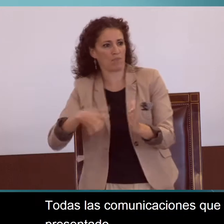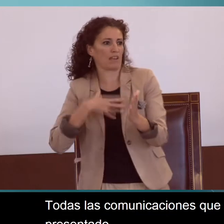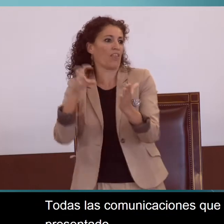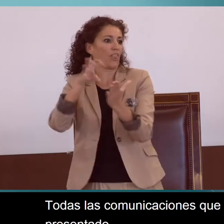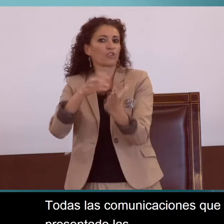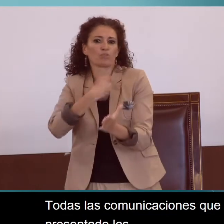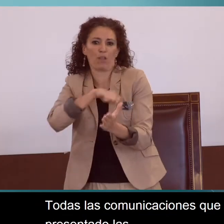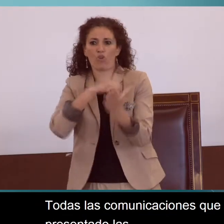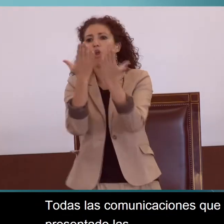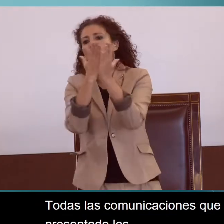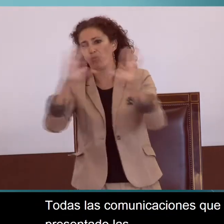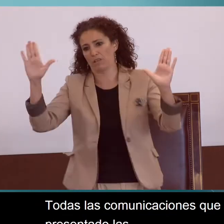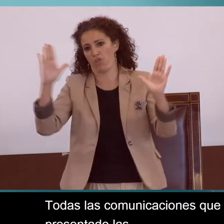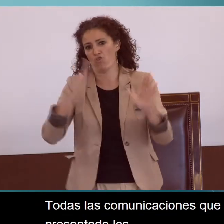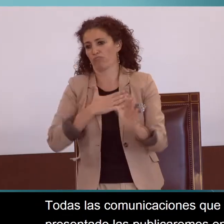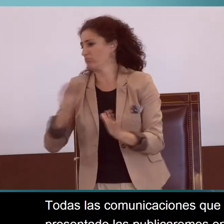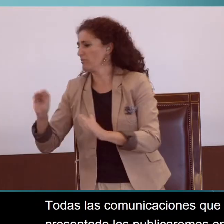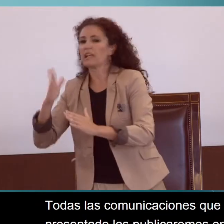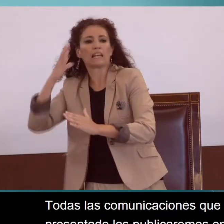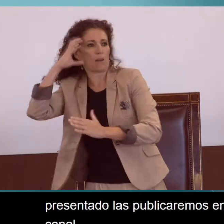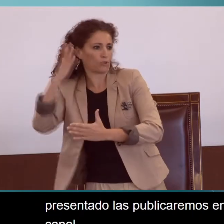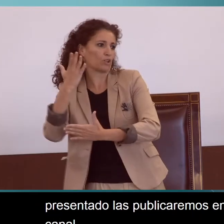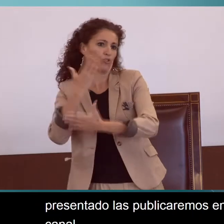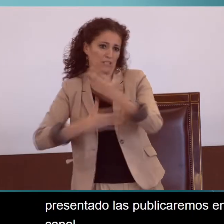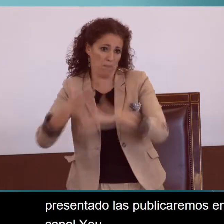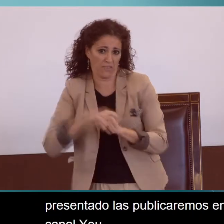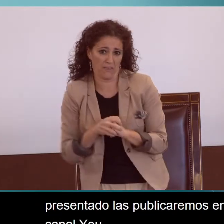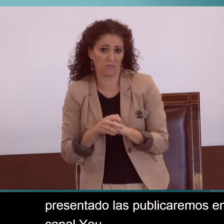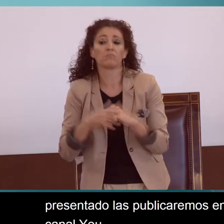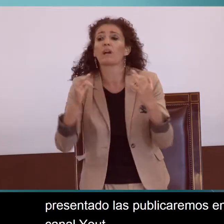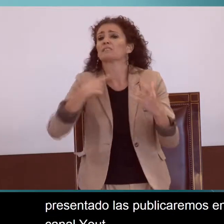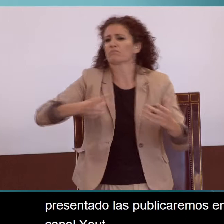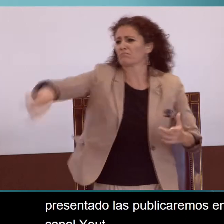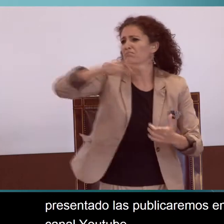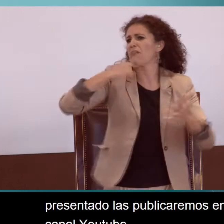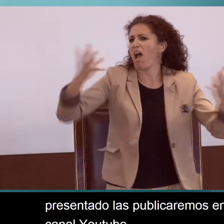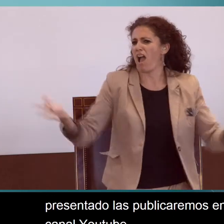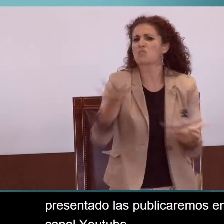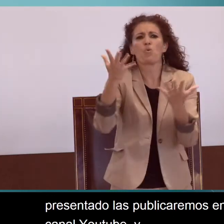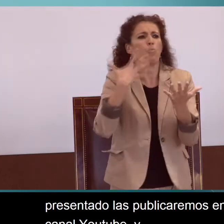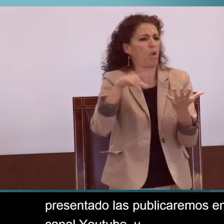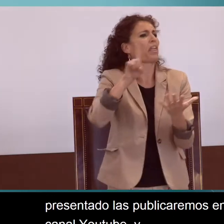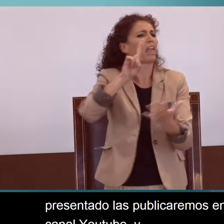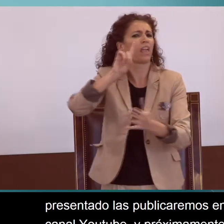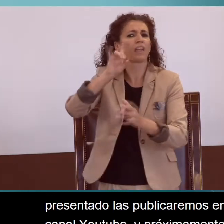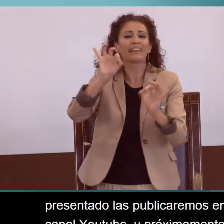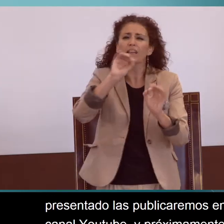volcaremos en la página web, tanto del CENELSE como en el Centro de Documentación del Real Patronato sobre Discapacidad. Del mismo modo, yo os animo